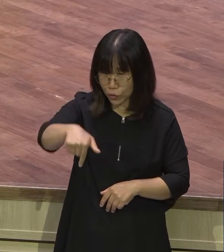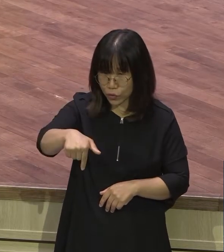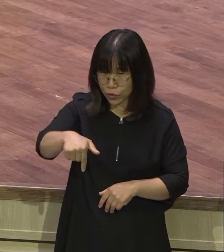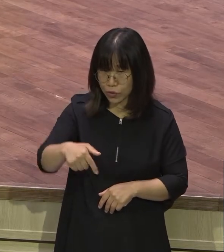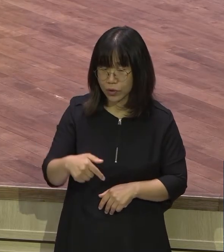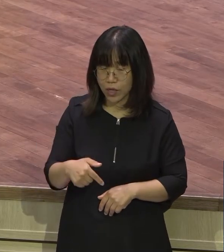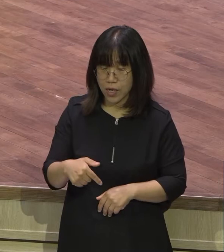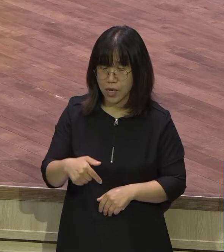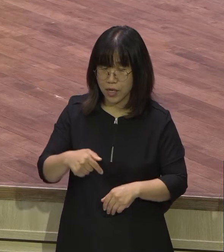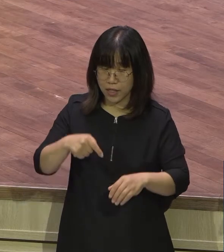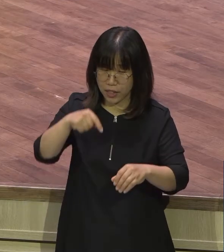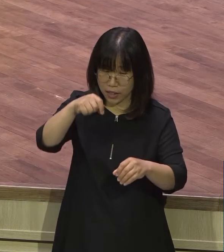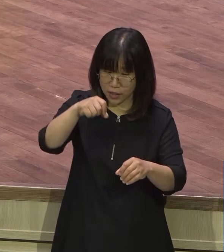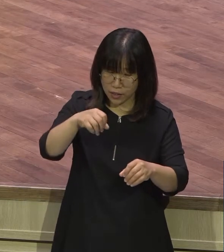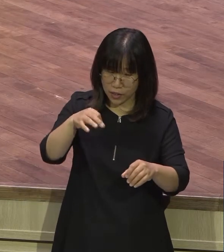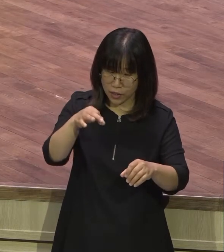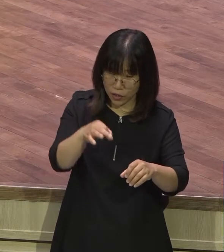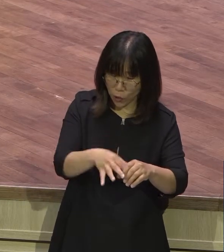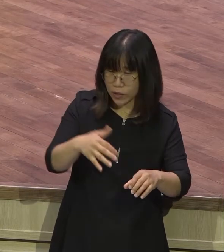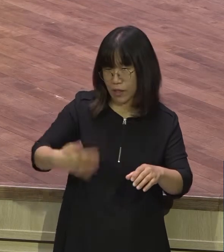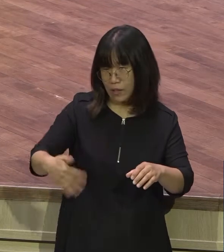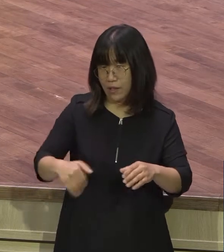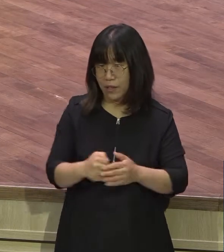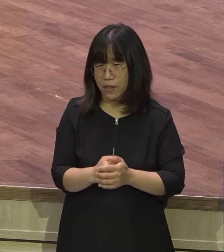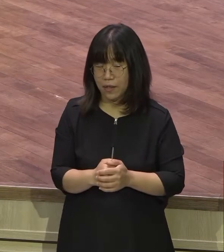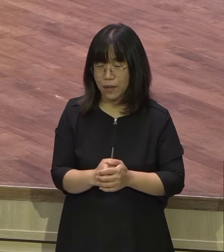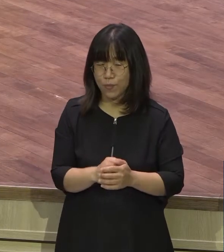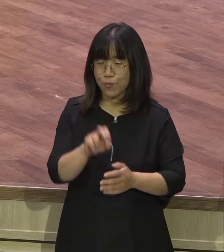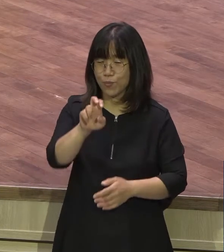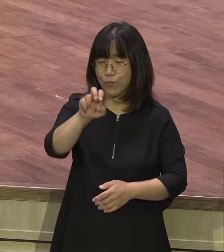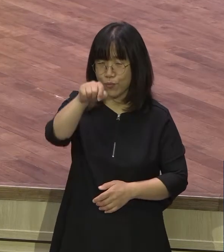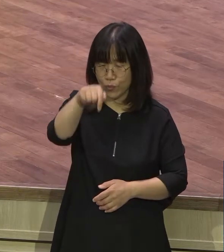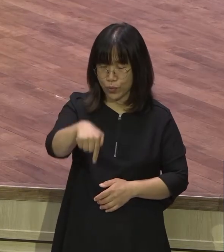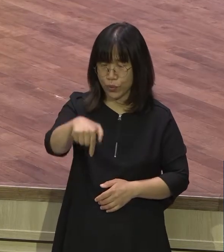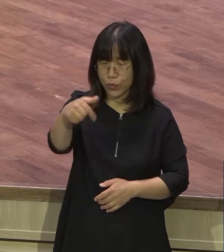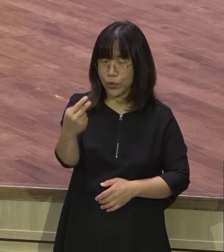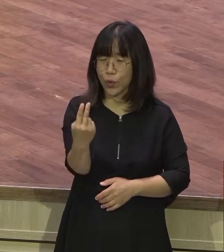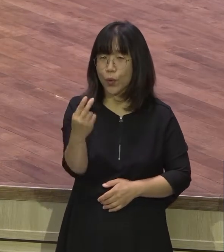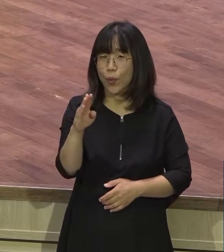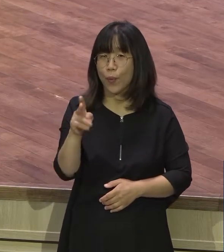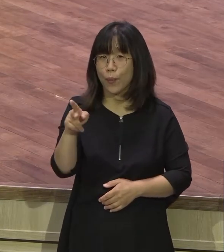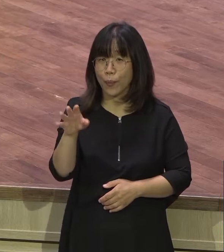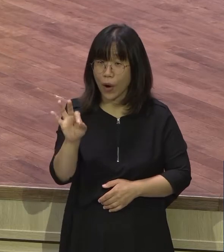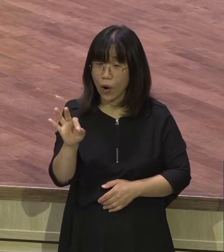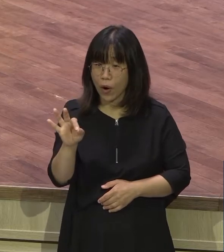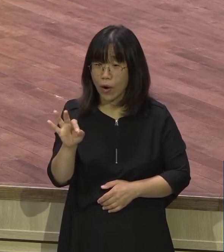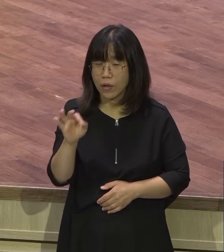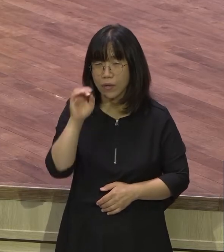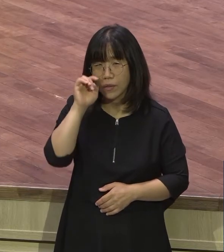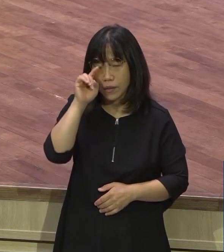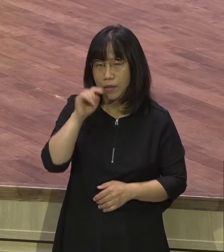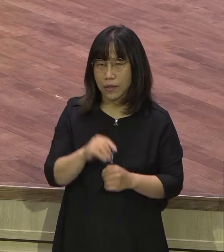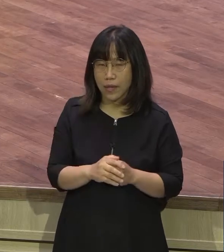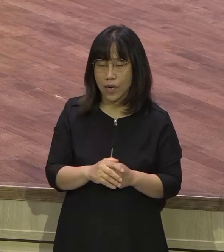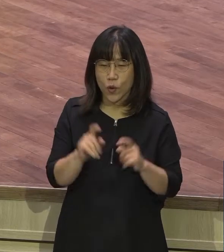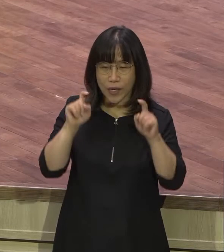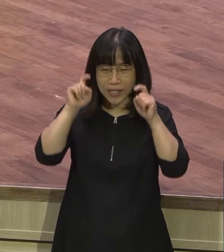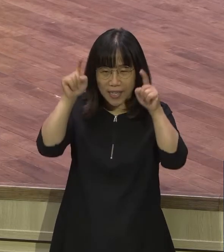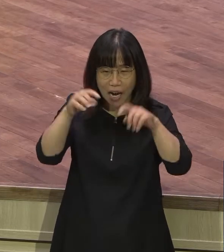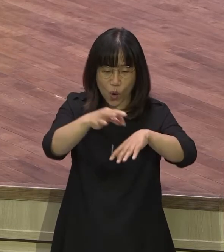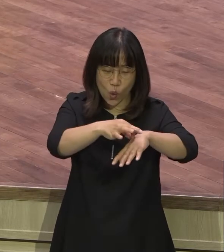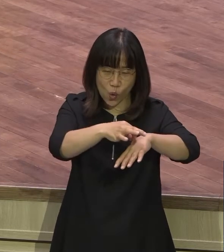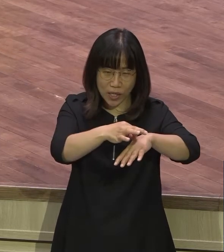떡 그 떡 무교병을 이 썬나물하고 양고기하고 함께 먹는 절기입니다